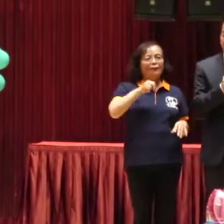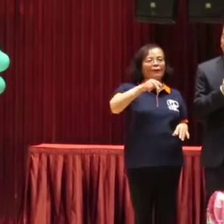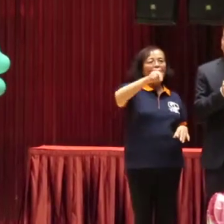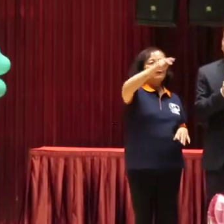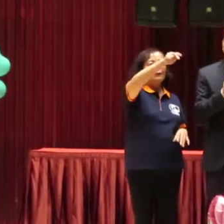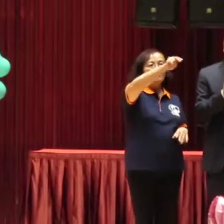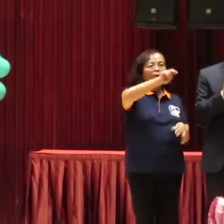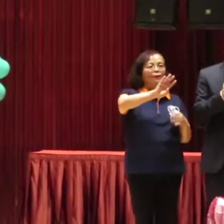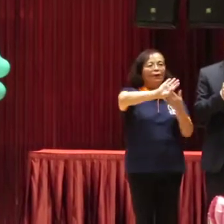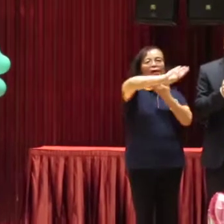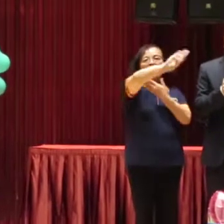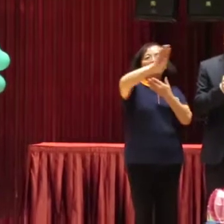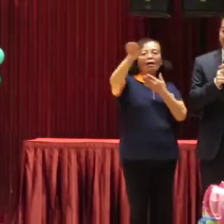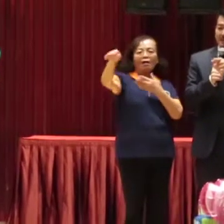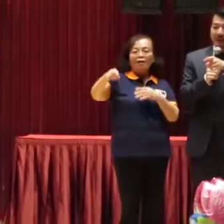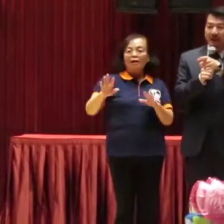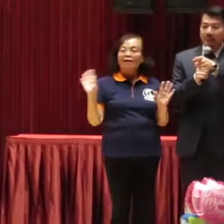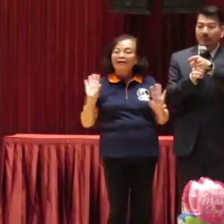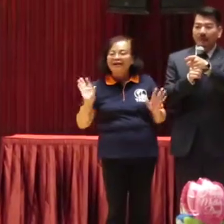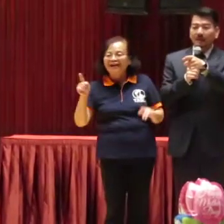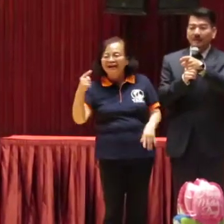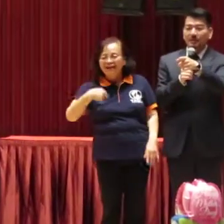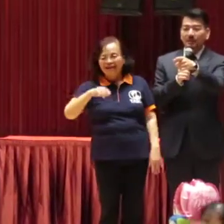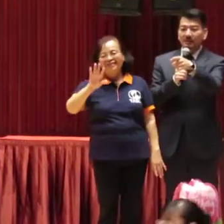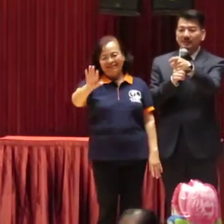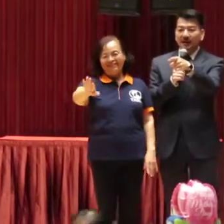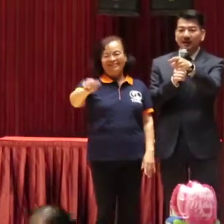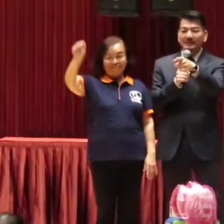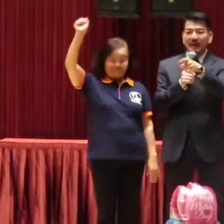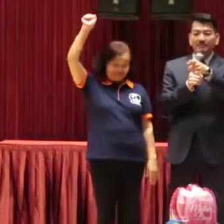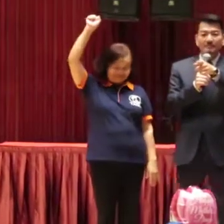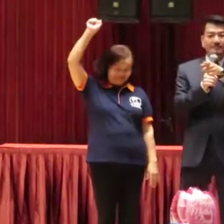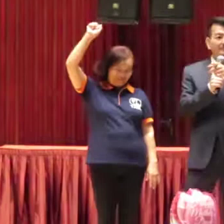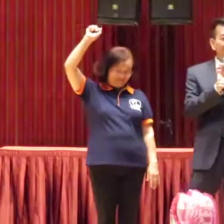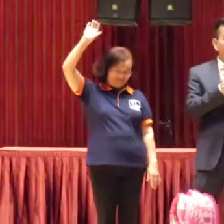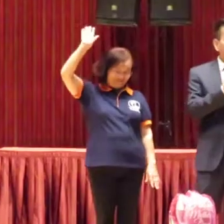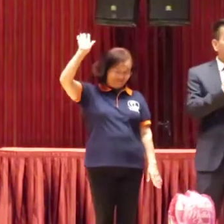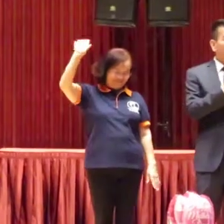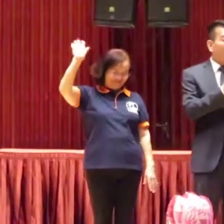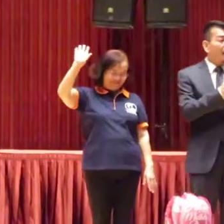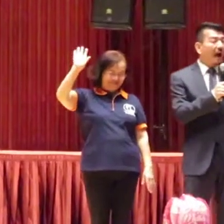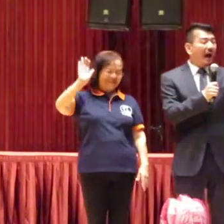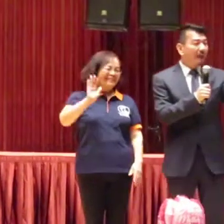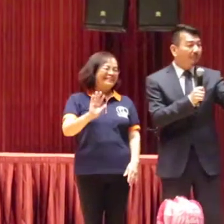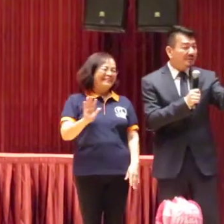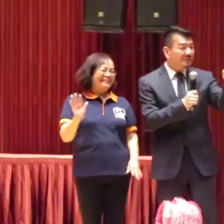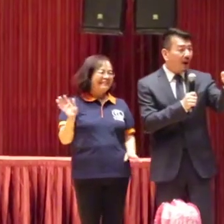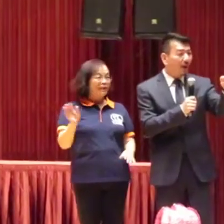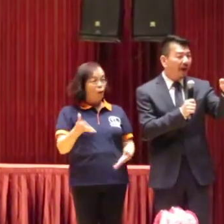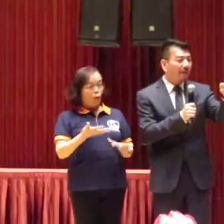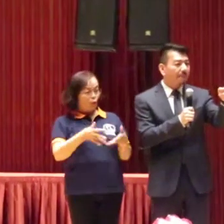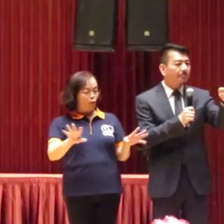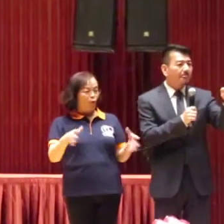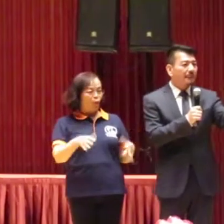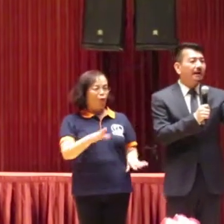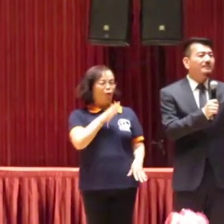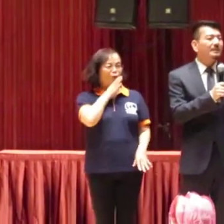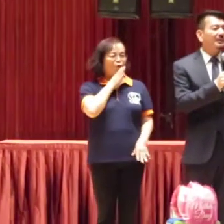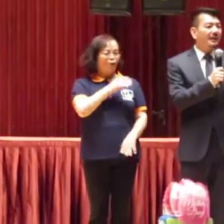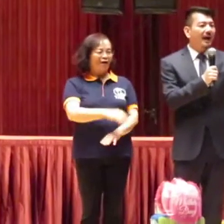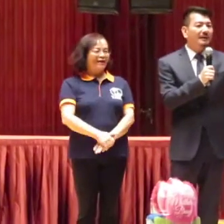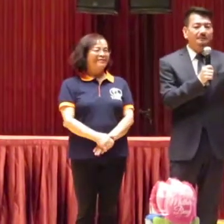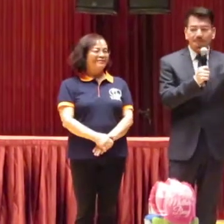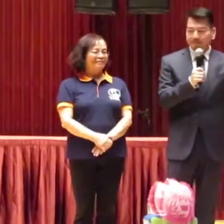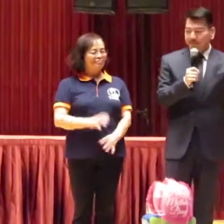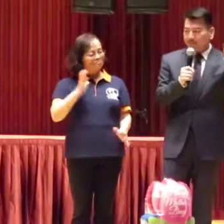今天有讲到小朋友，今天有小朋友来现场，对不对？小朋友举手一下，我看一下。小朋友，哎呦，还不少哎，